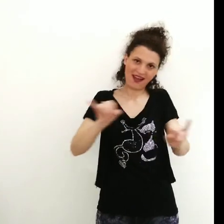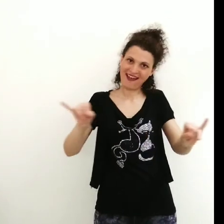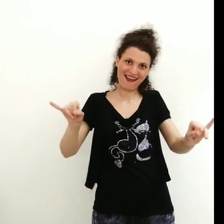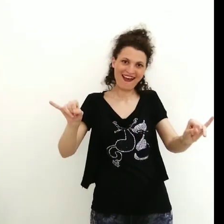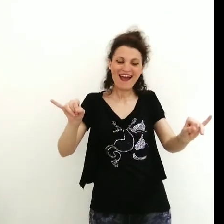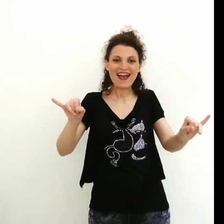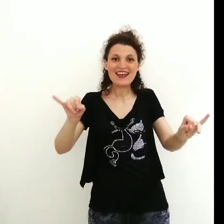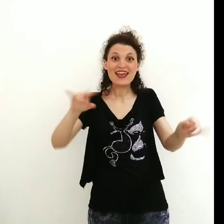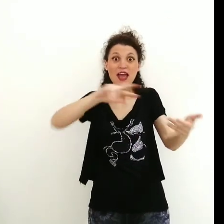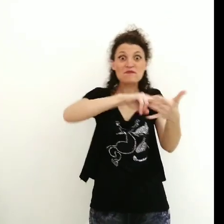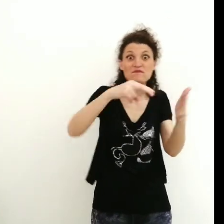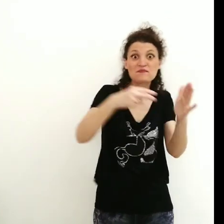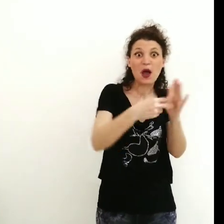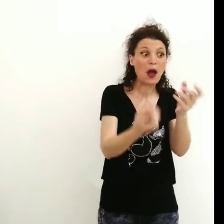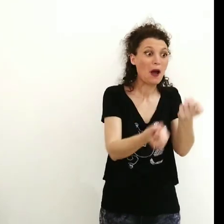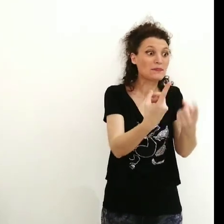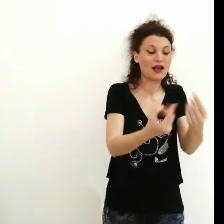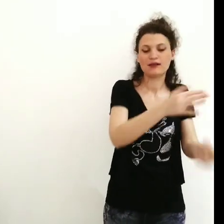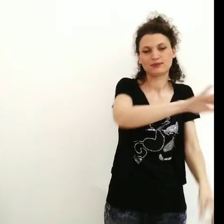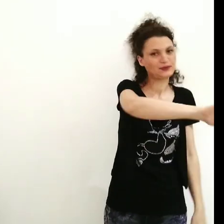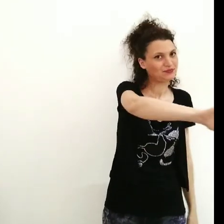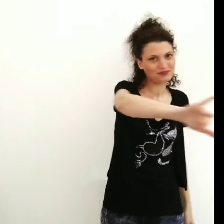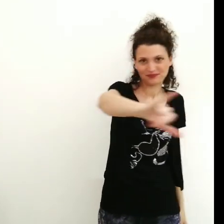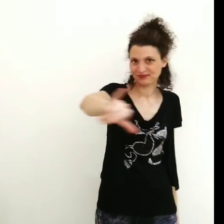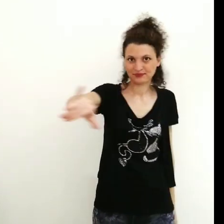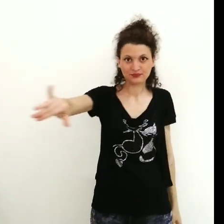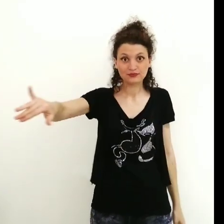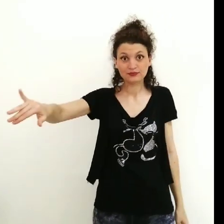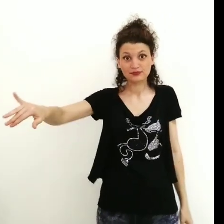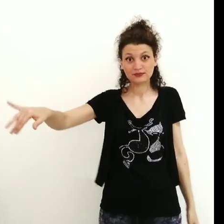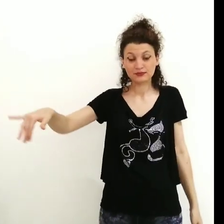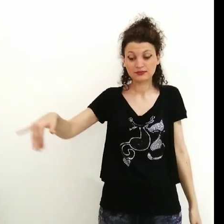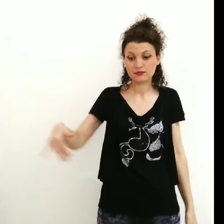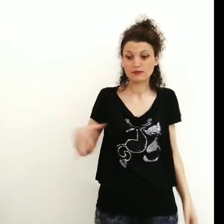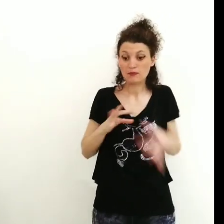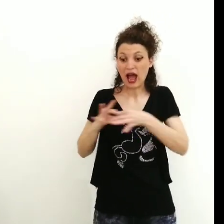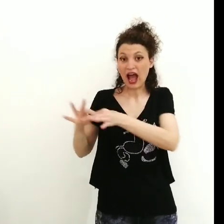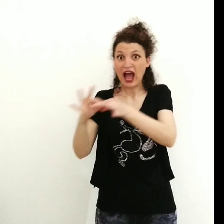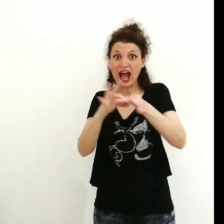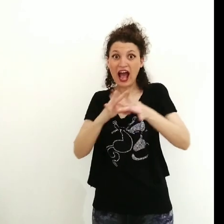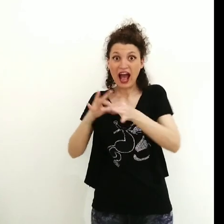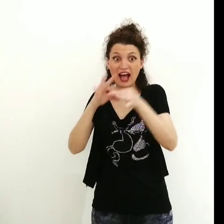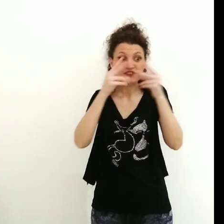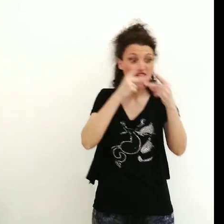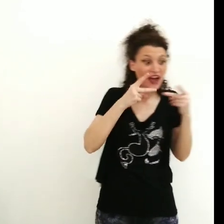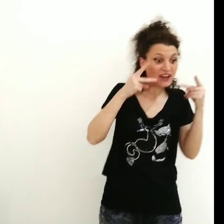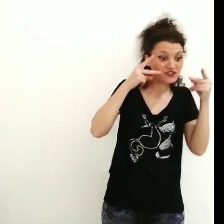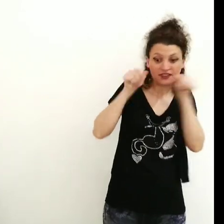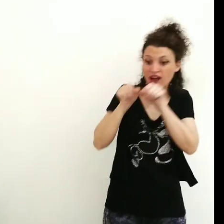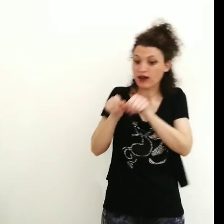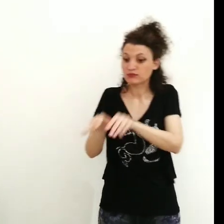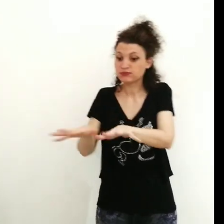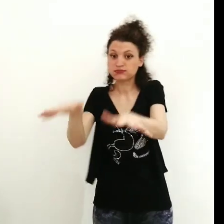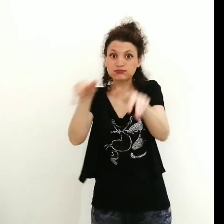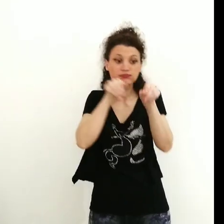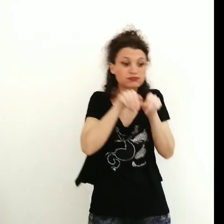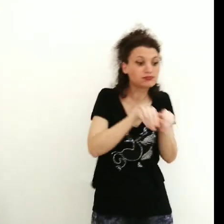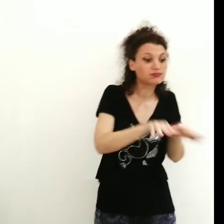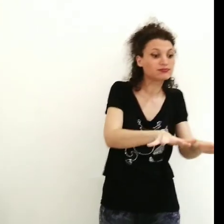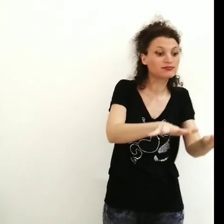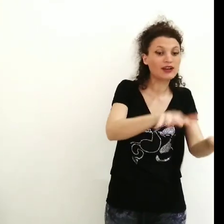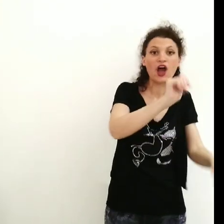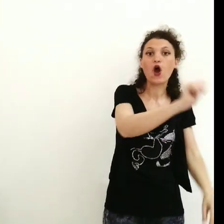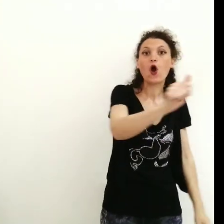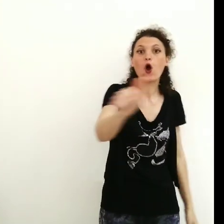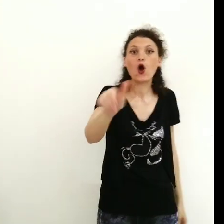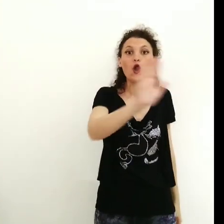non mi arrabbio mai, mi piace stare lontano dai guai, lontano dai guai, la pace, la felicità,